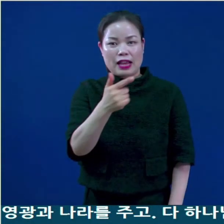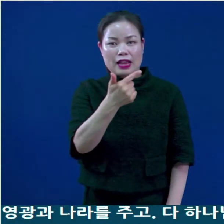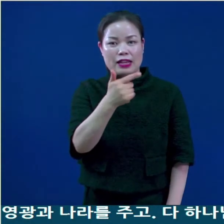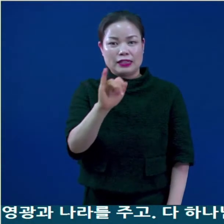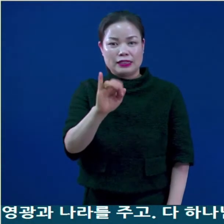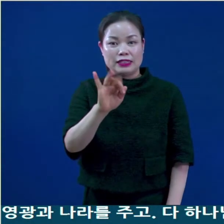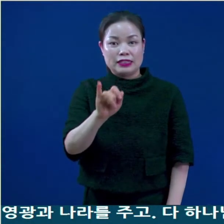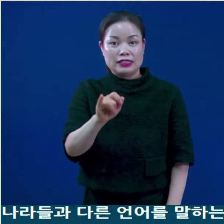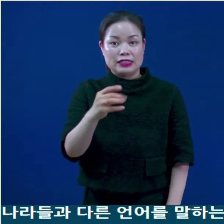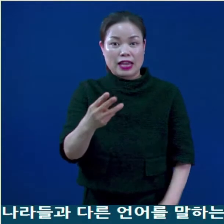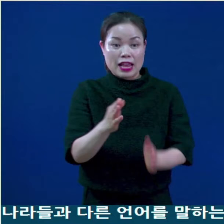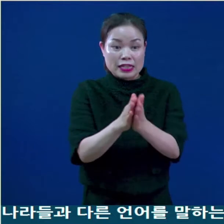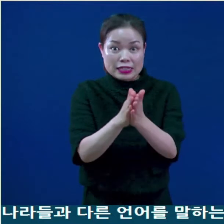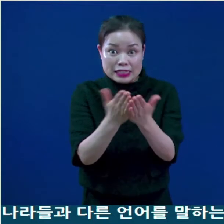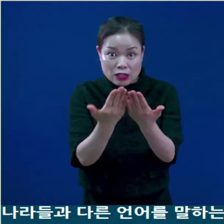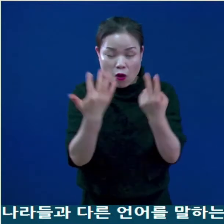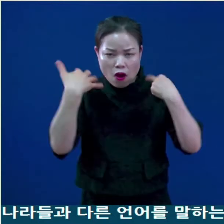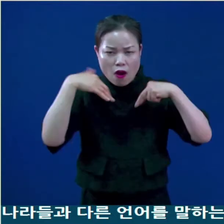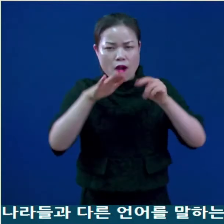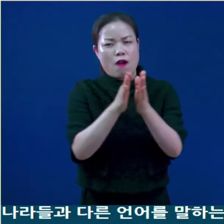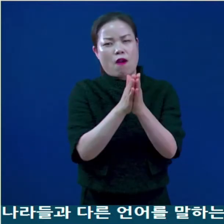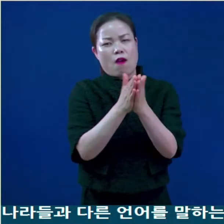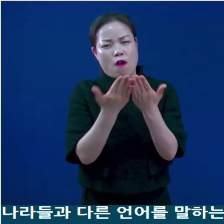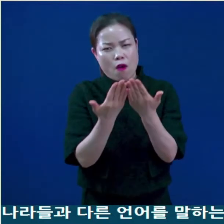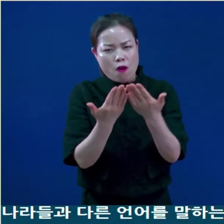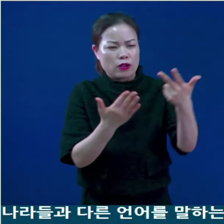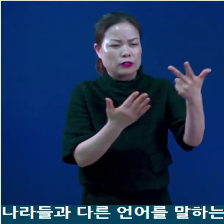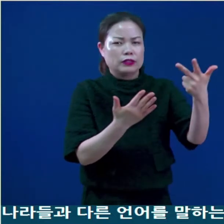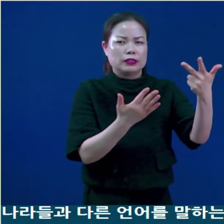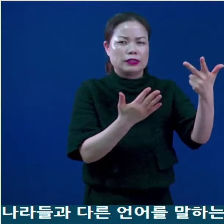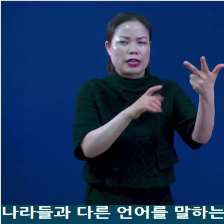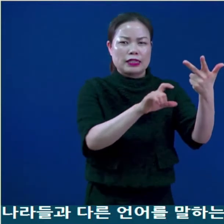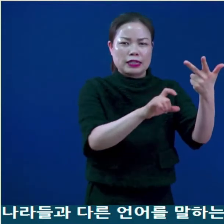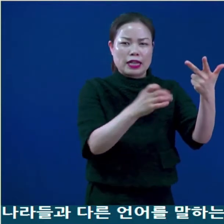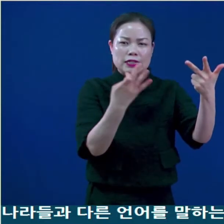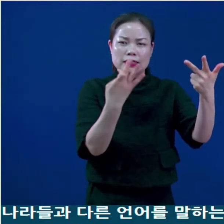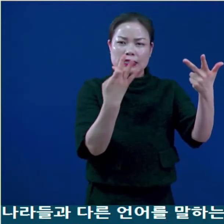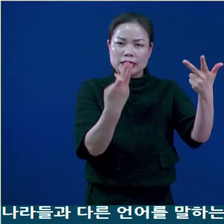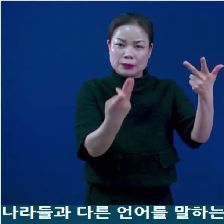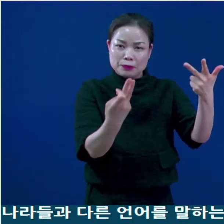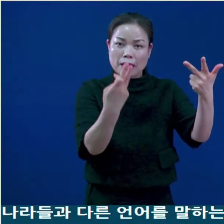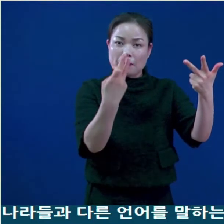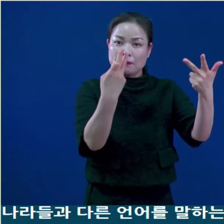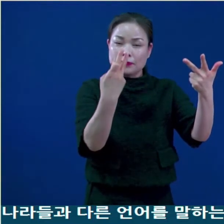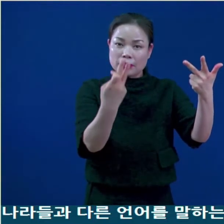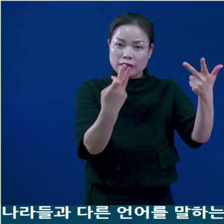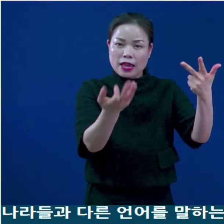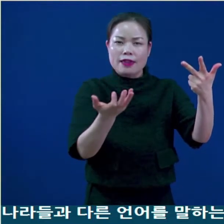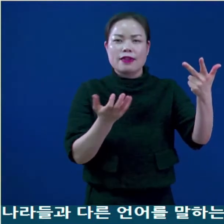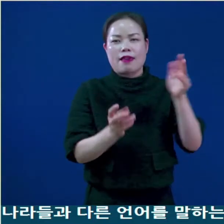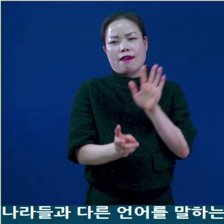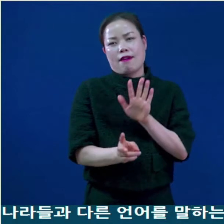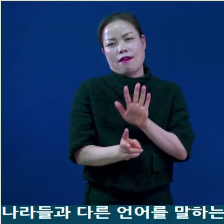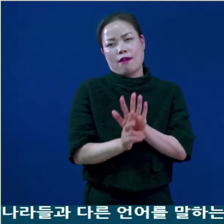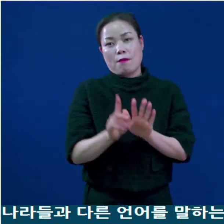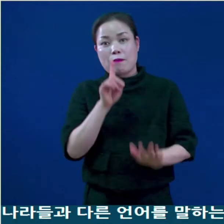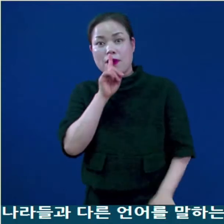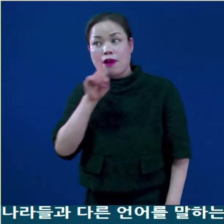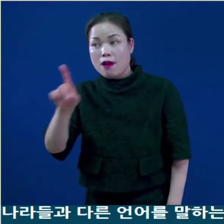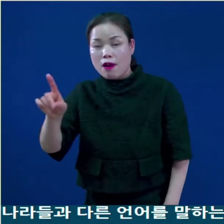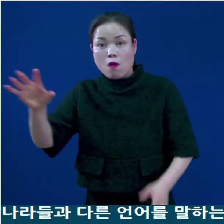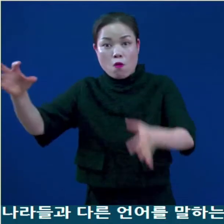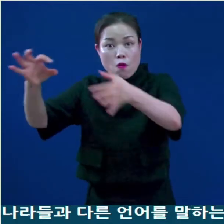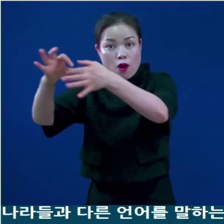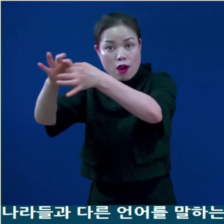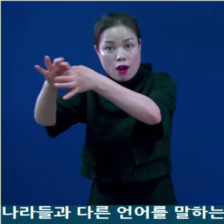같은 이가 예수님 자신이구나, 예수님이 다니엘서 7장 13절에 예언을 이루시는 분이구나, 이게 연결이 된